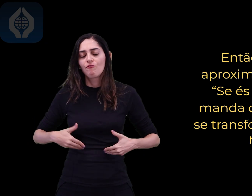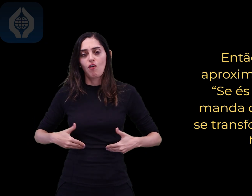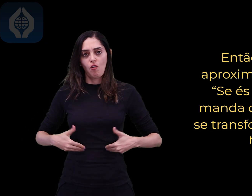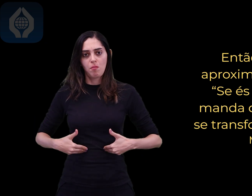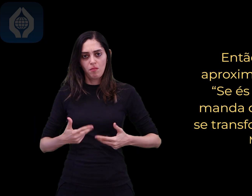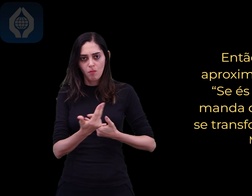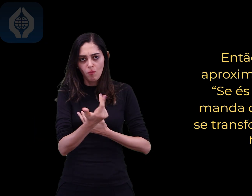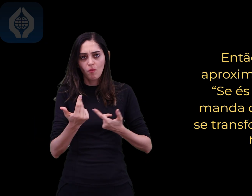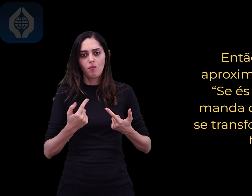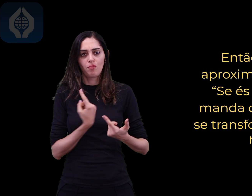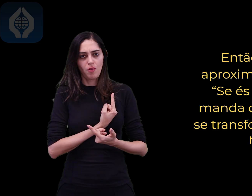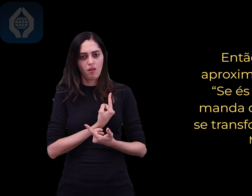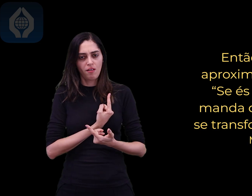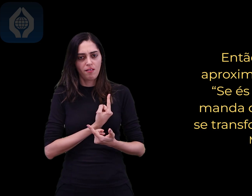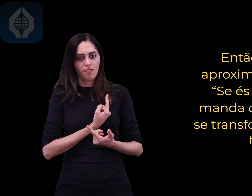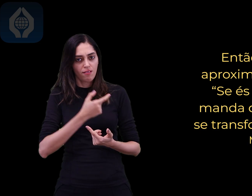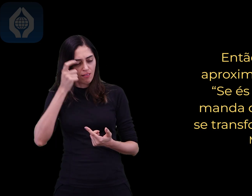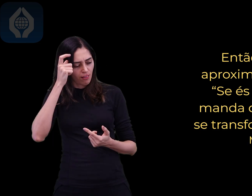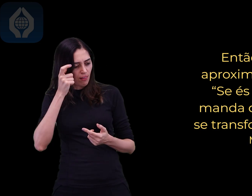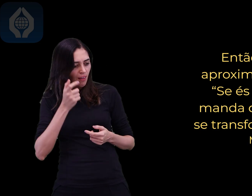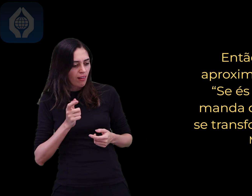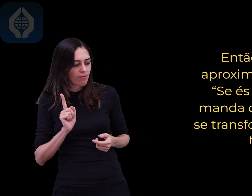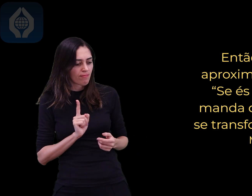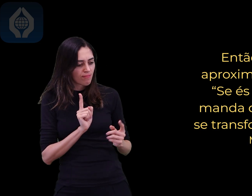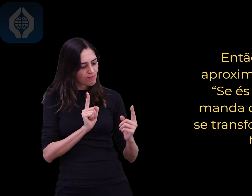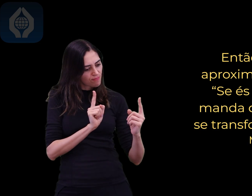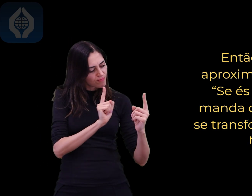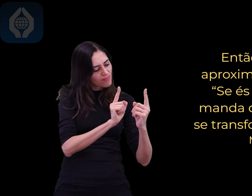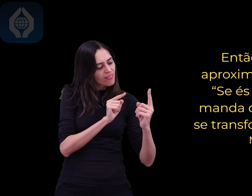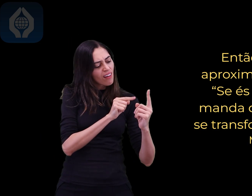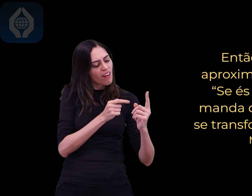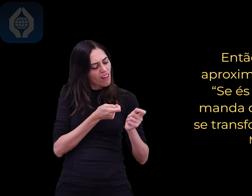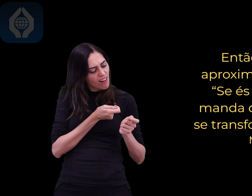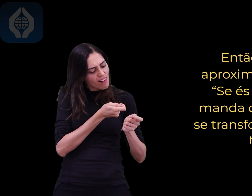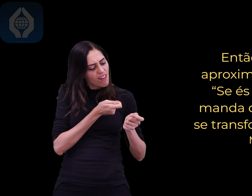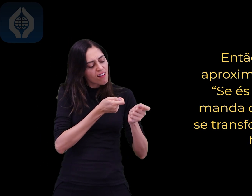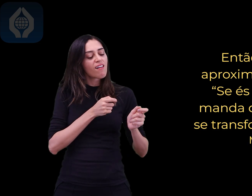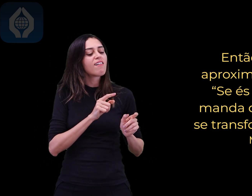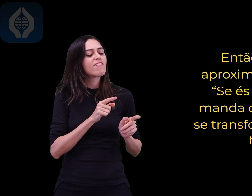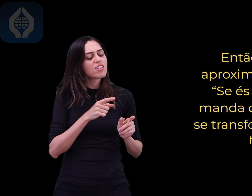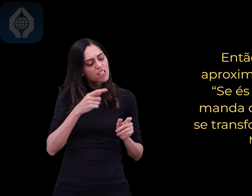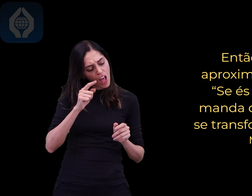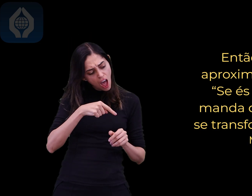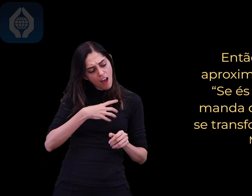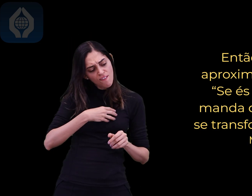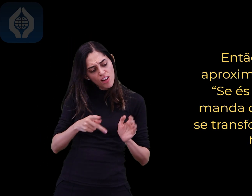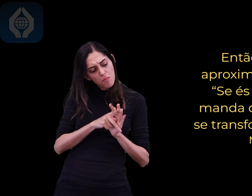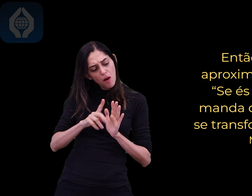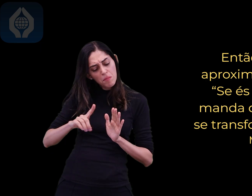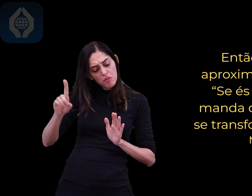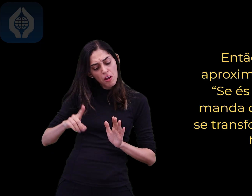o tentador aproximou-se e lhe disse: se és filho de Deus, manda que essas pedras se transformem em